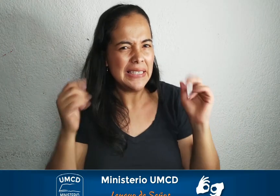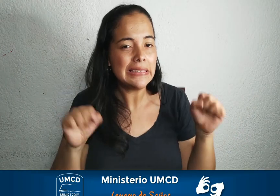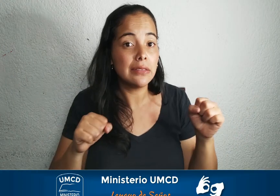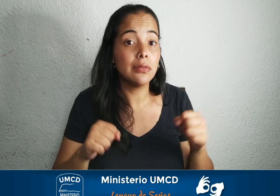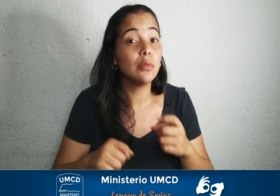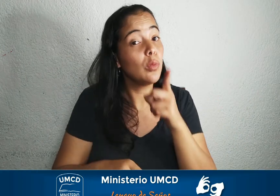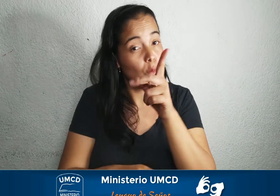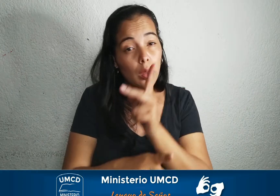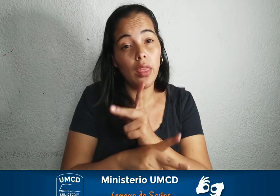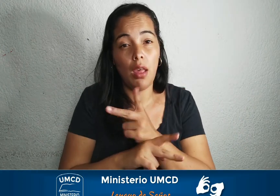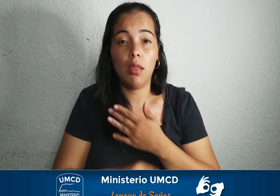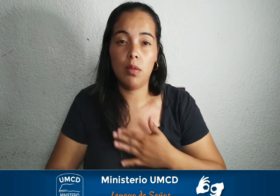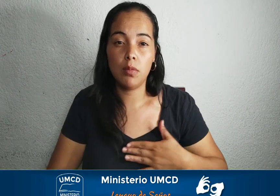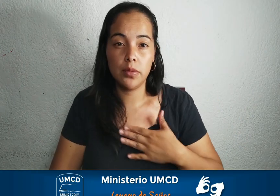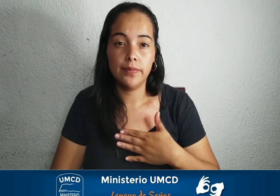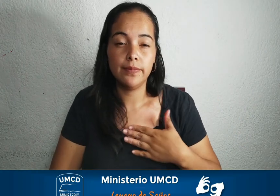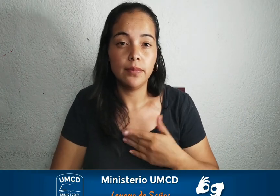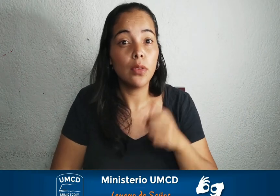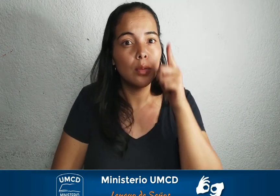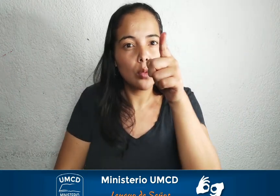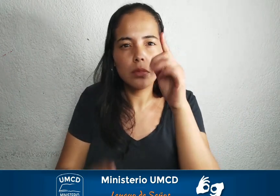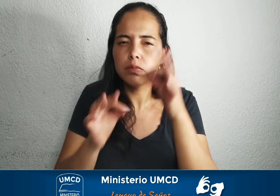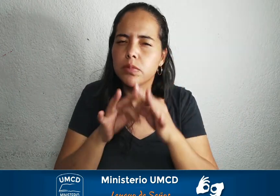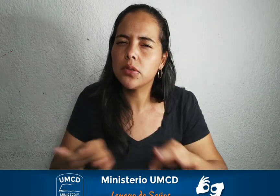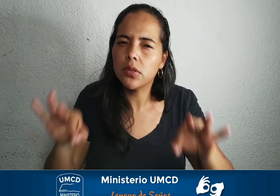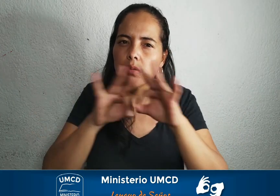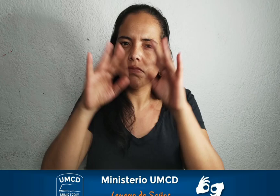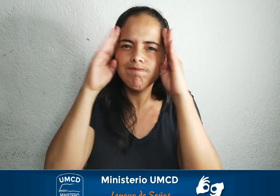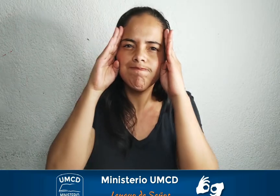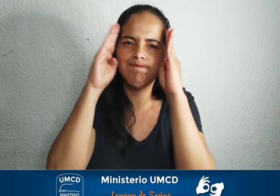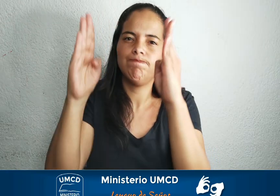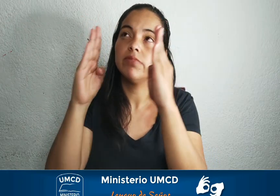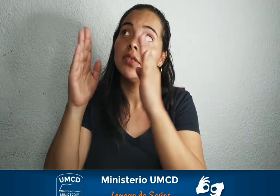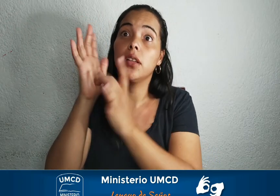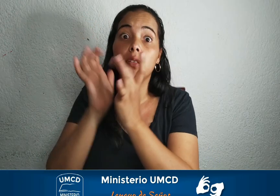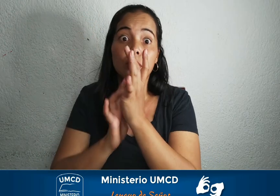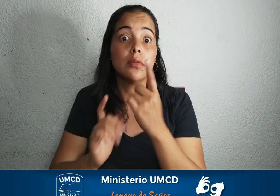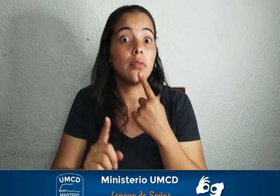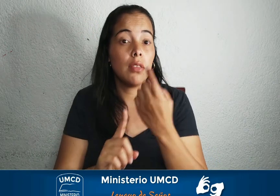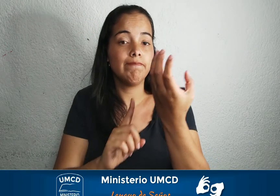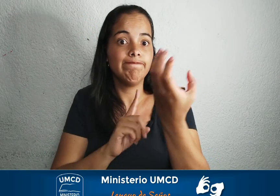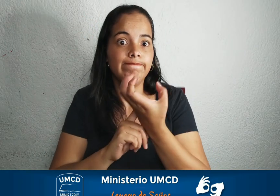nuestras vidas. Tenga mucho cuidado. Ponga atención a las llamadas